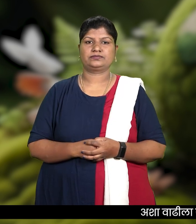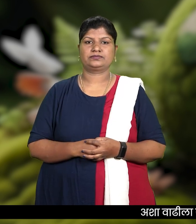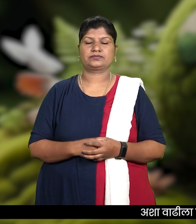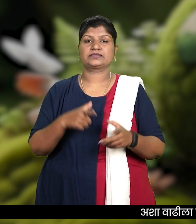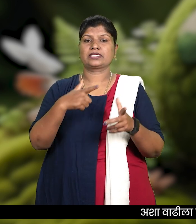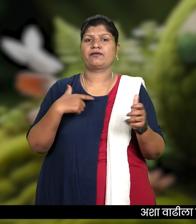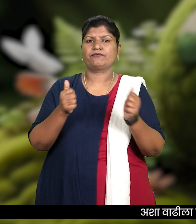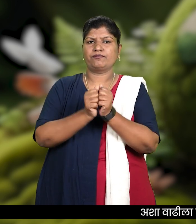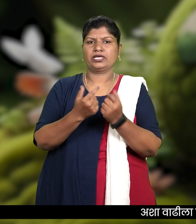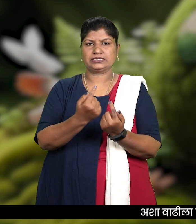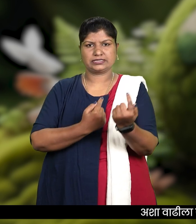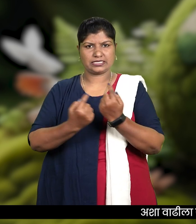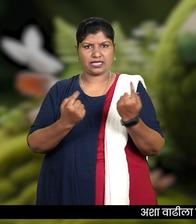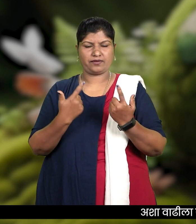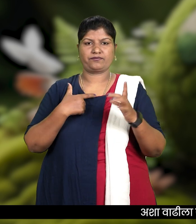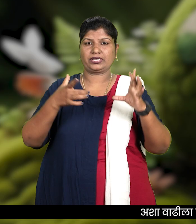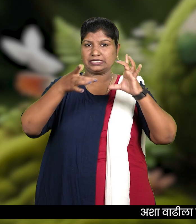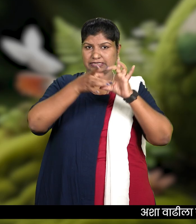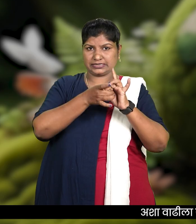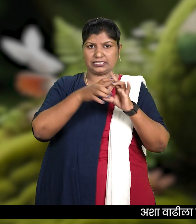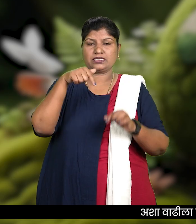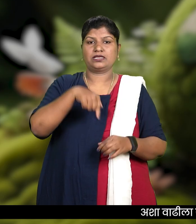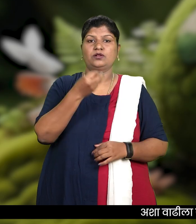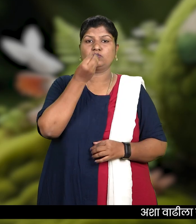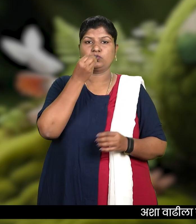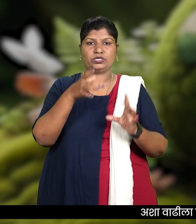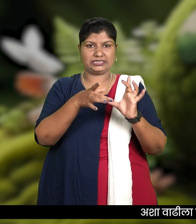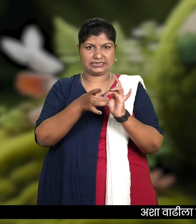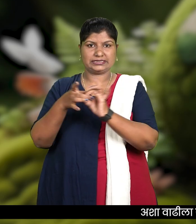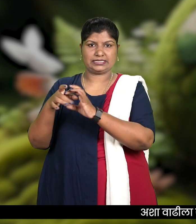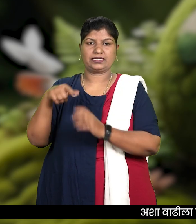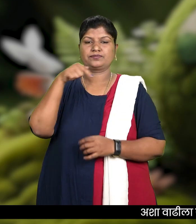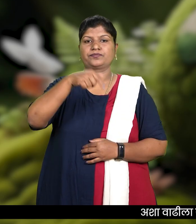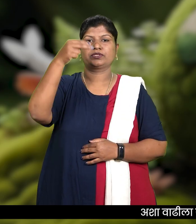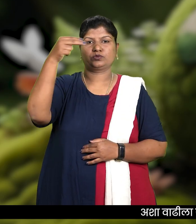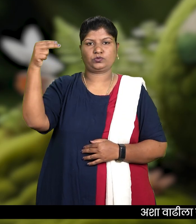अशा वाढीला जैविक विस्तार किंवा बायोमॅग्निफिकेशन असे म्हणतात.